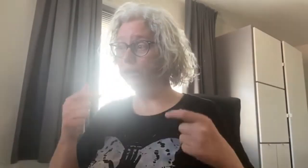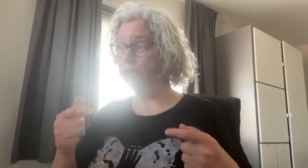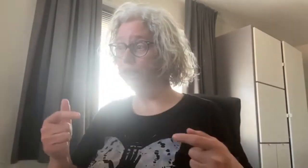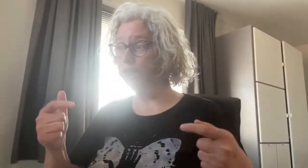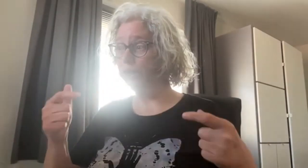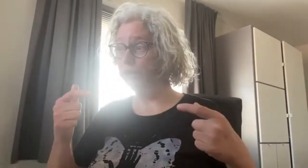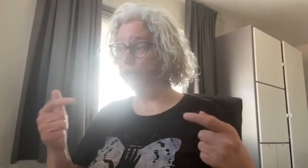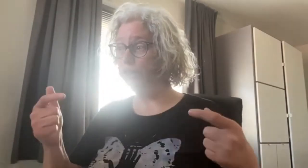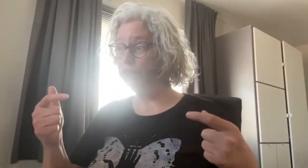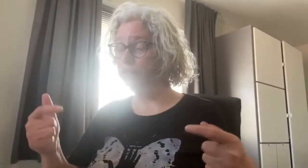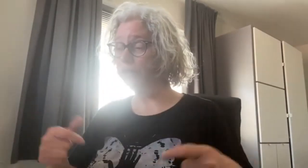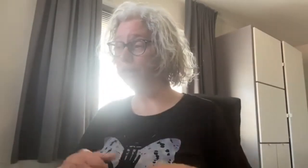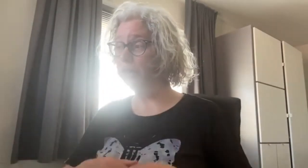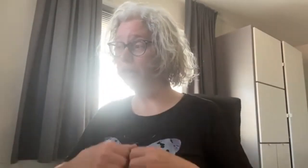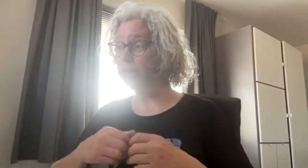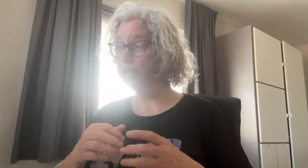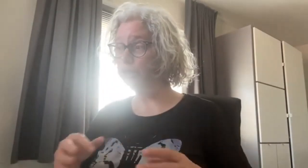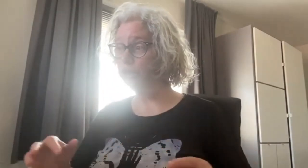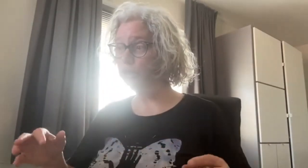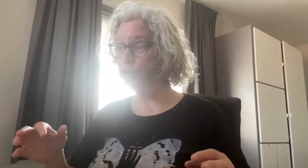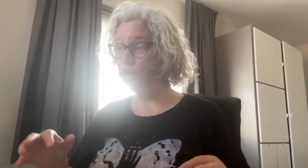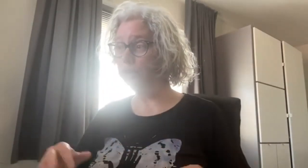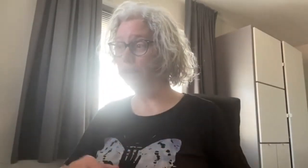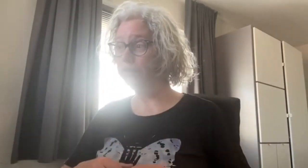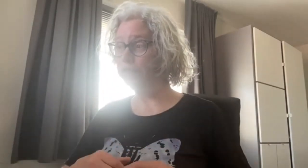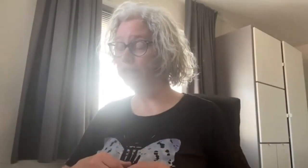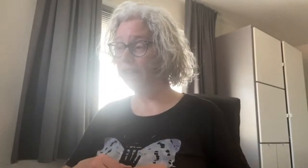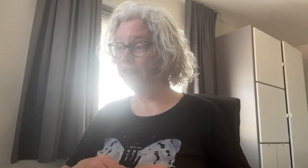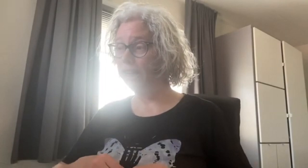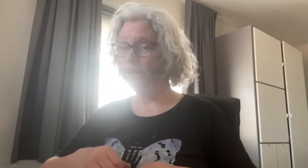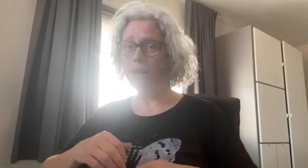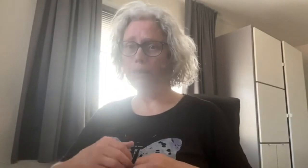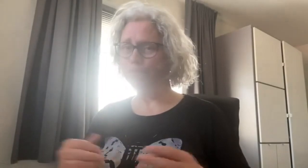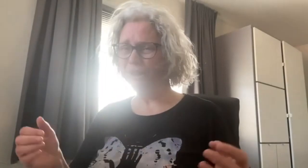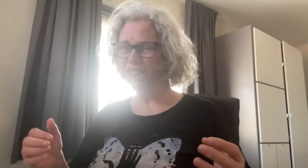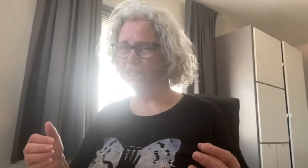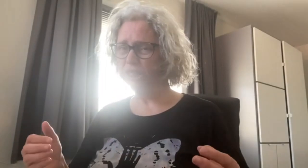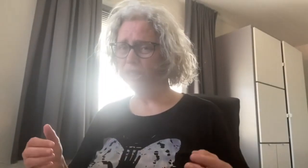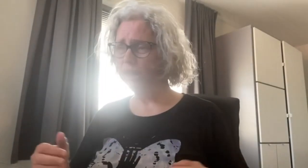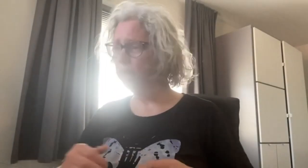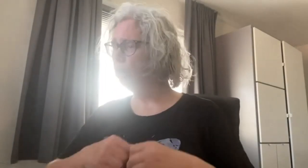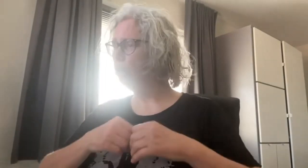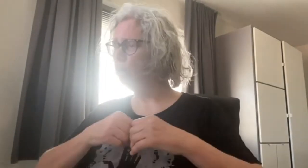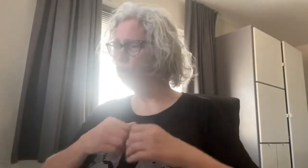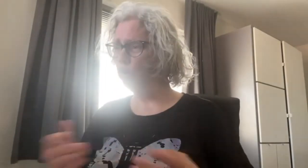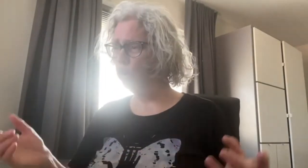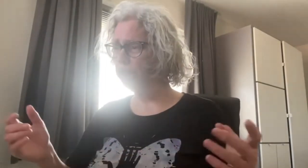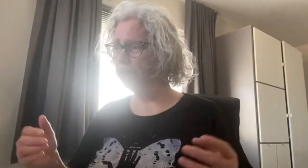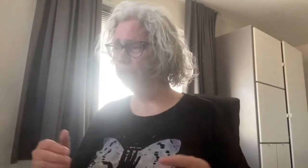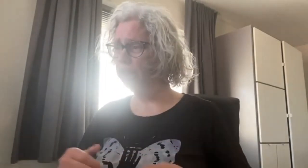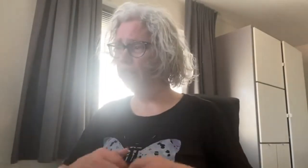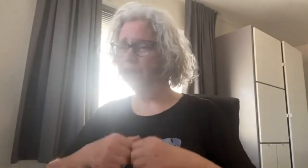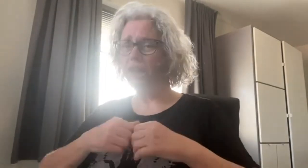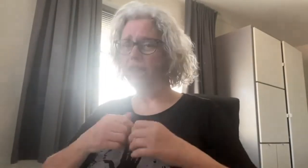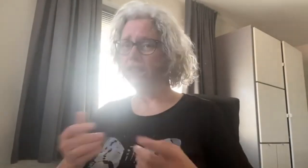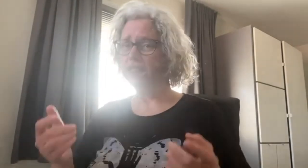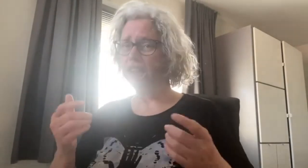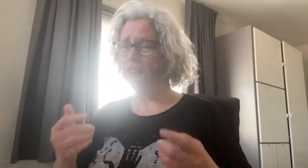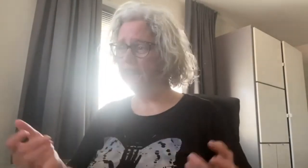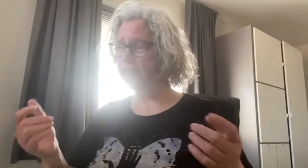zal nu steviger in mijn schoenen blijven staan. Pesten, het hoort niet. Het is echt